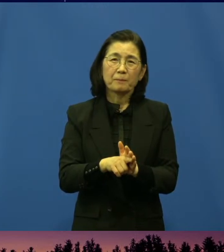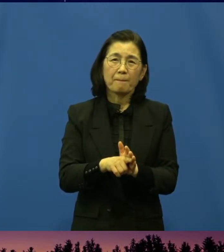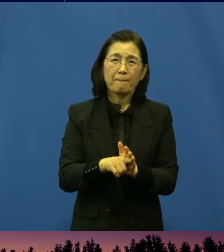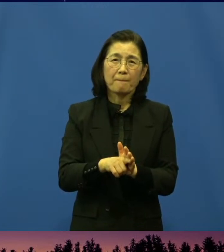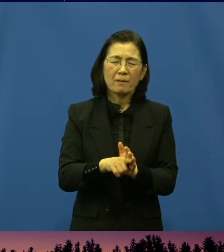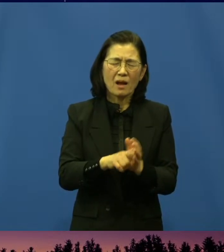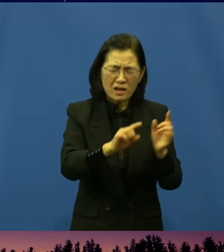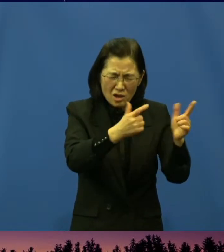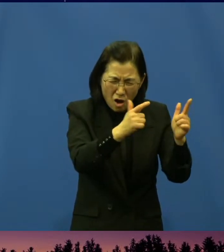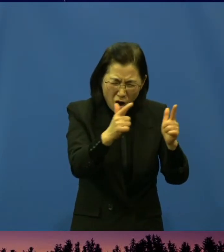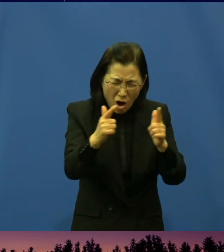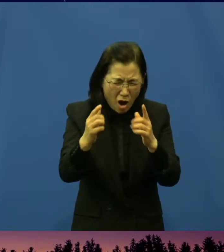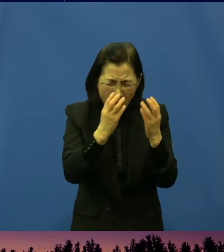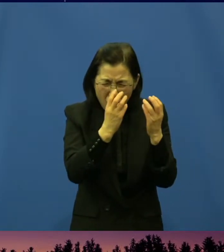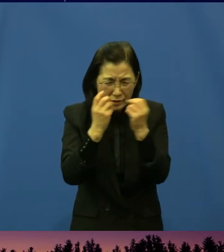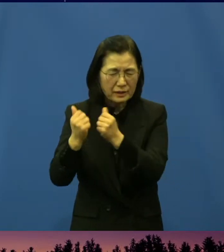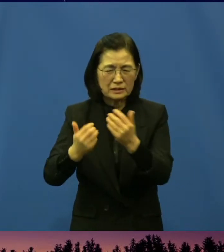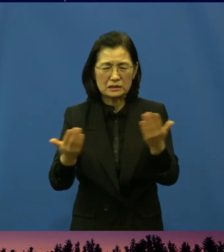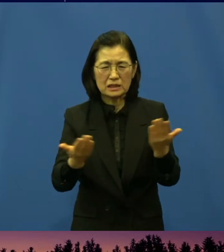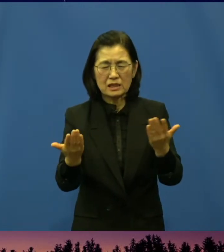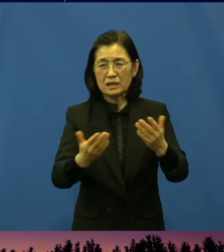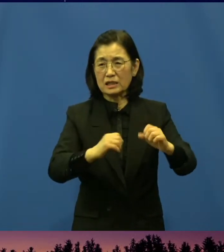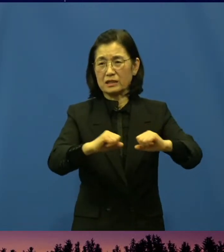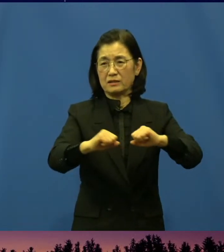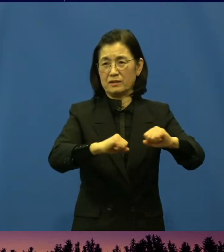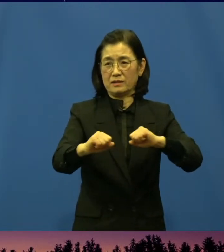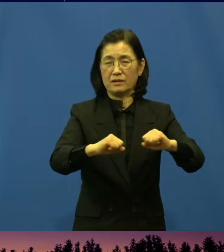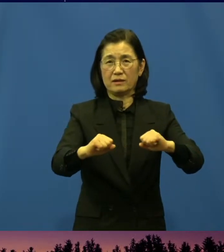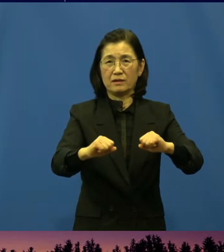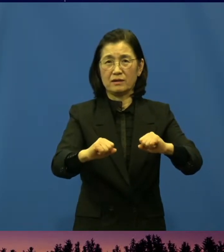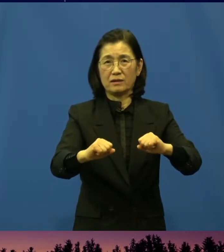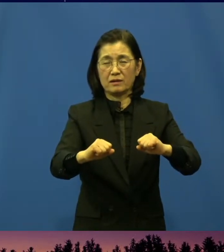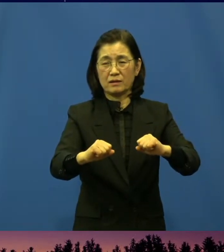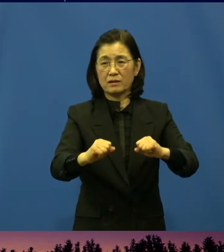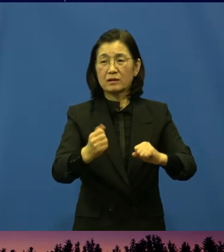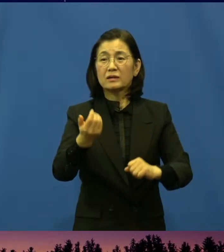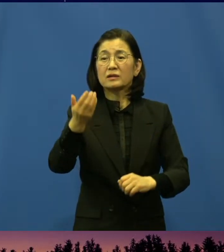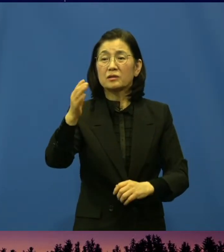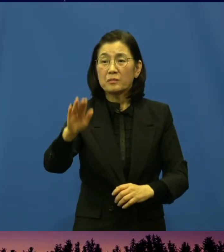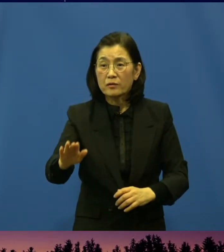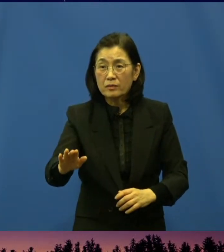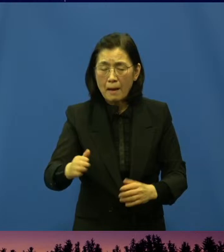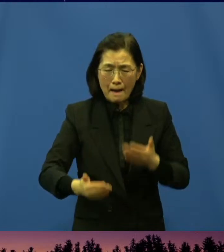거예요. 근데 뭐를 놓쳐요, 여러분? 카이로스를 놓쳐요.